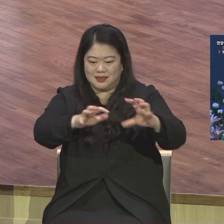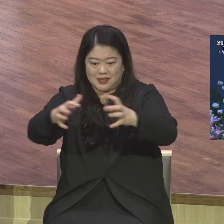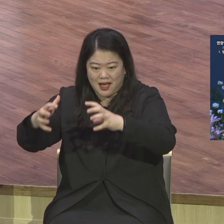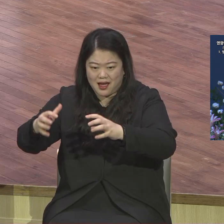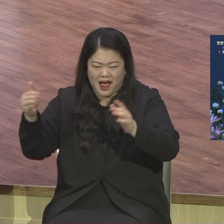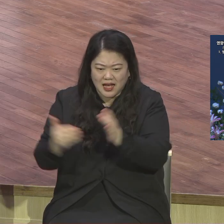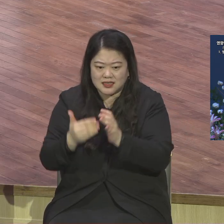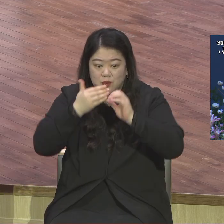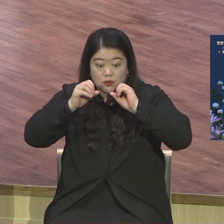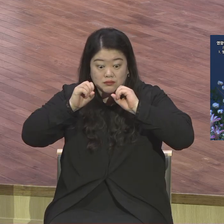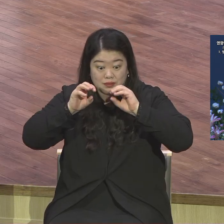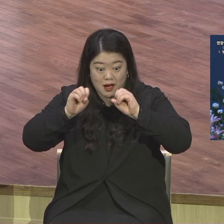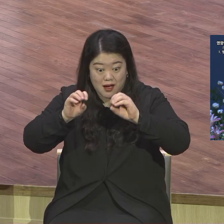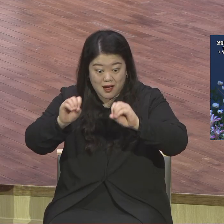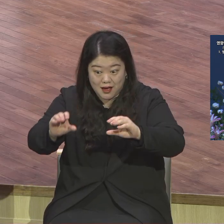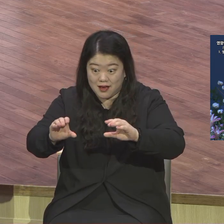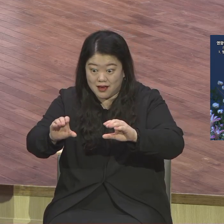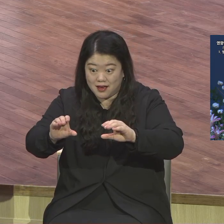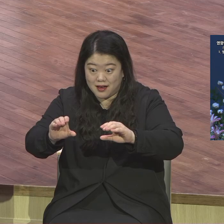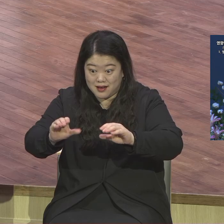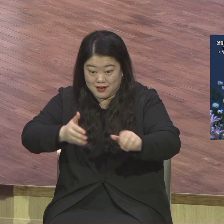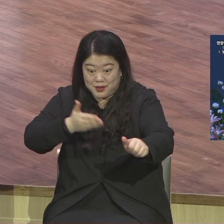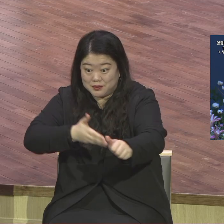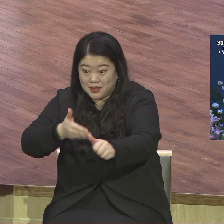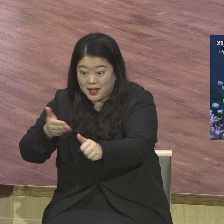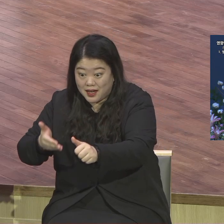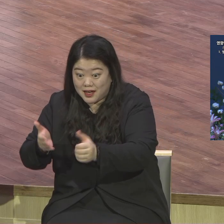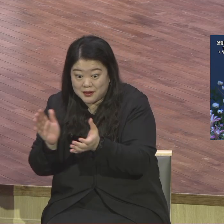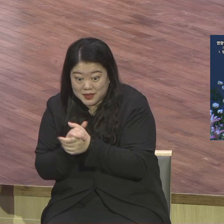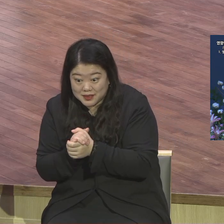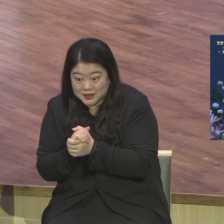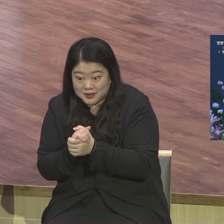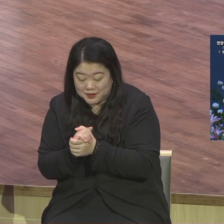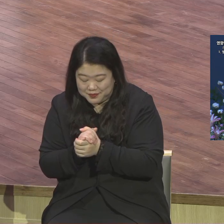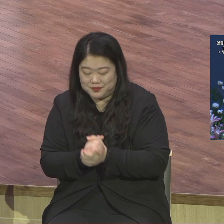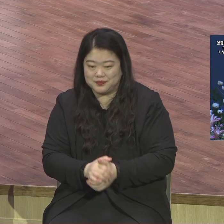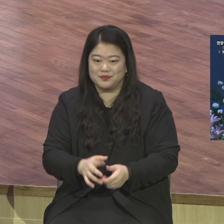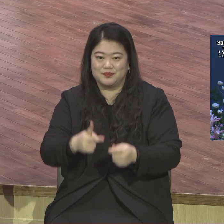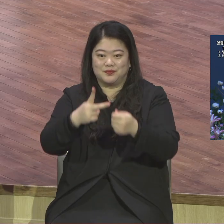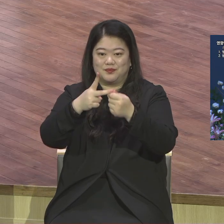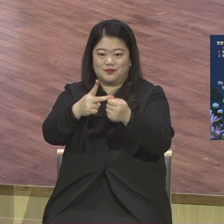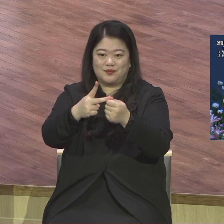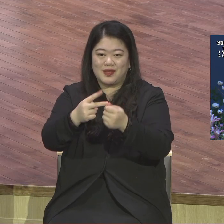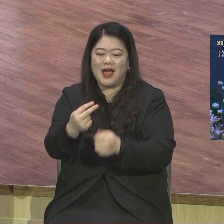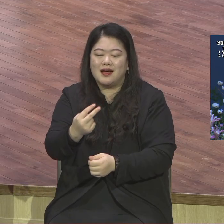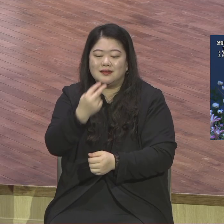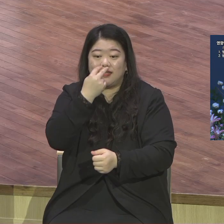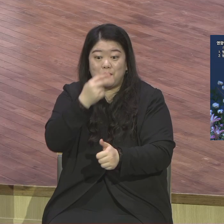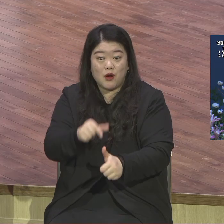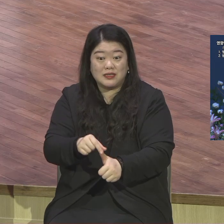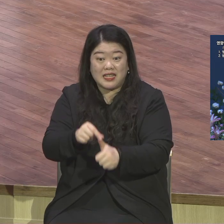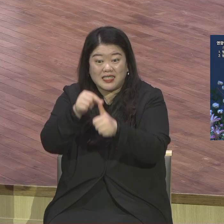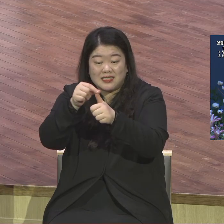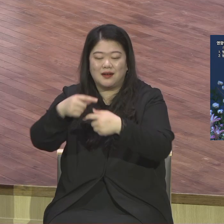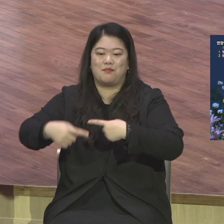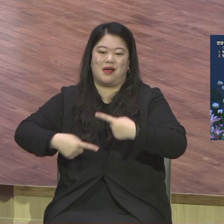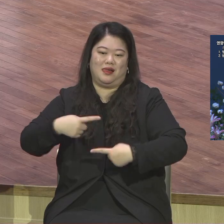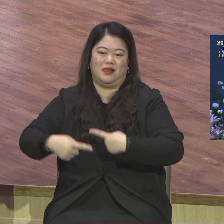나아가는 237 영적 섬이 되기를 제물로 축복합니다. 두 번째로 생명 살리는